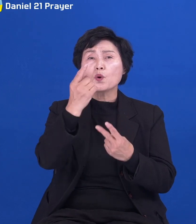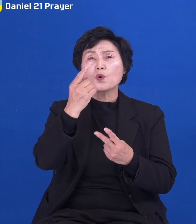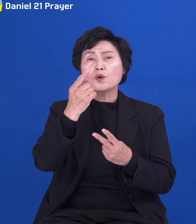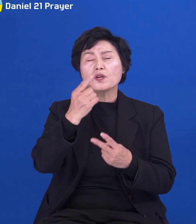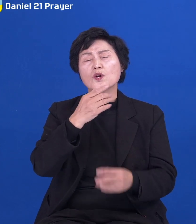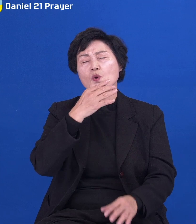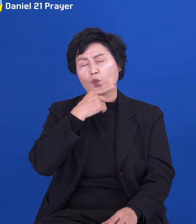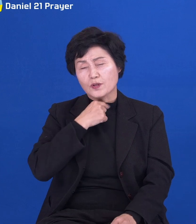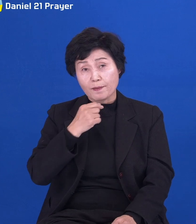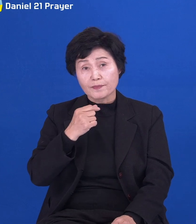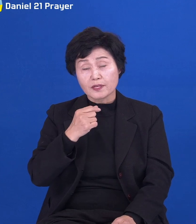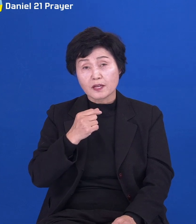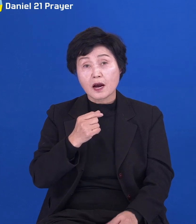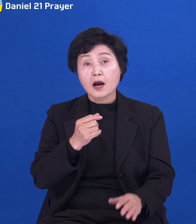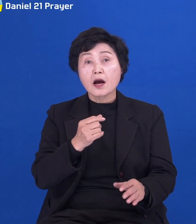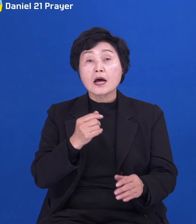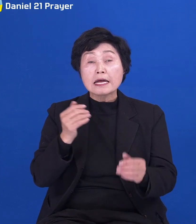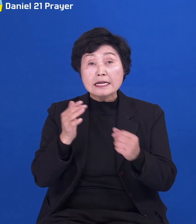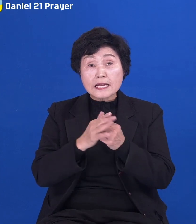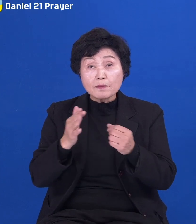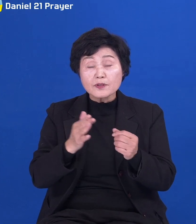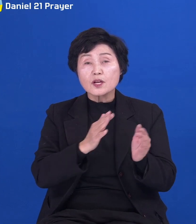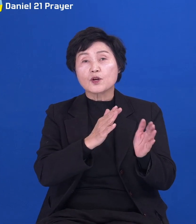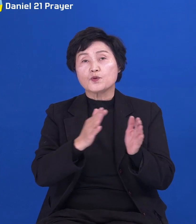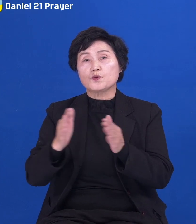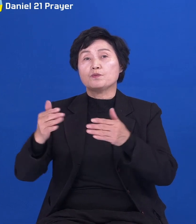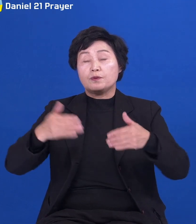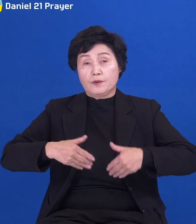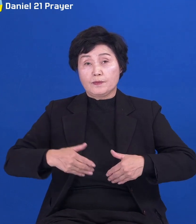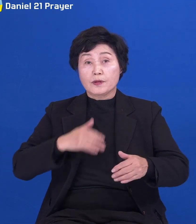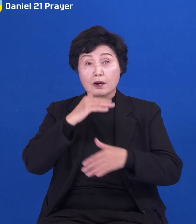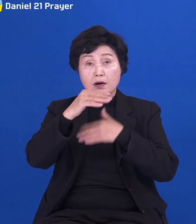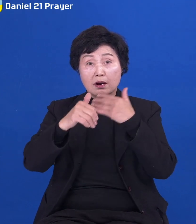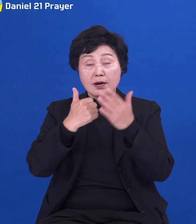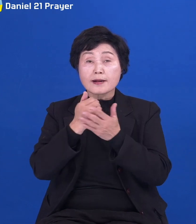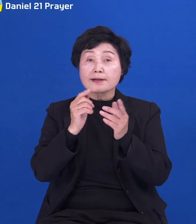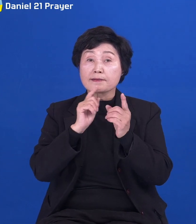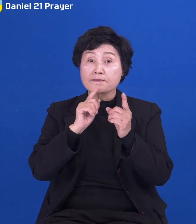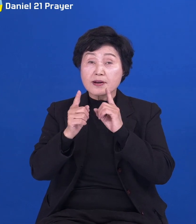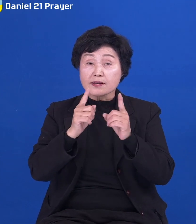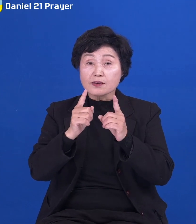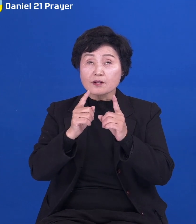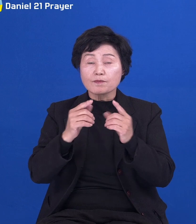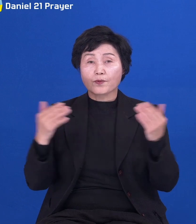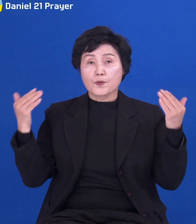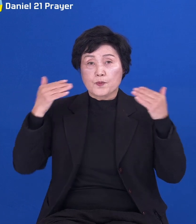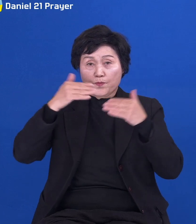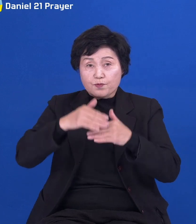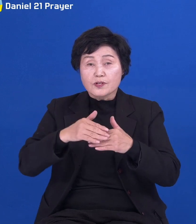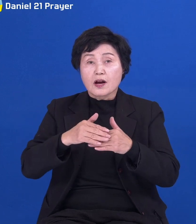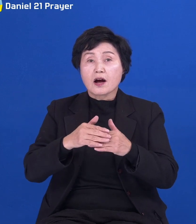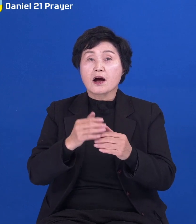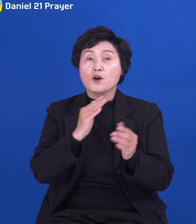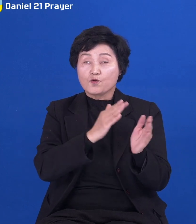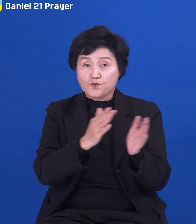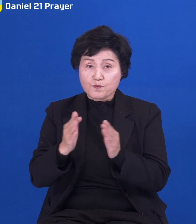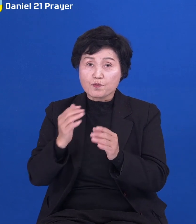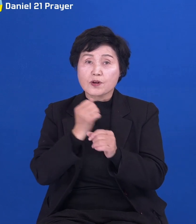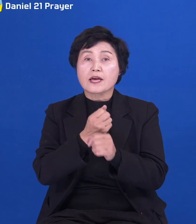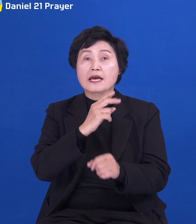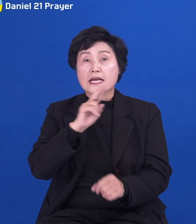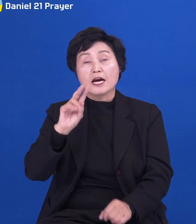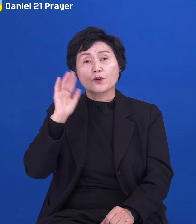우리는 준비를 해야 합니다. 하나님의 말씀으로 무장을 하고 세상에 어떤 유혹과 바람이 불어온다